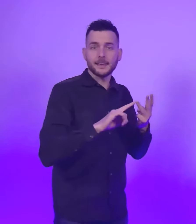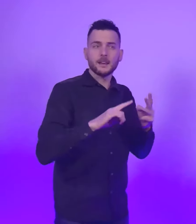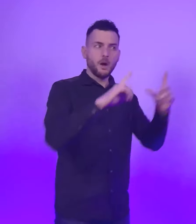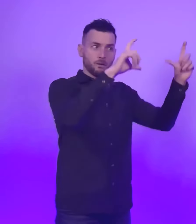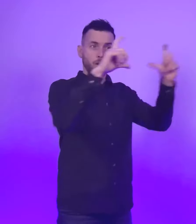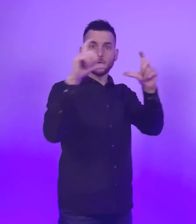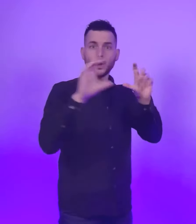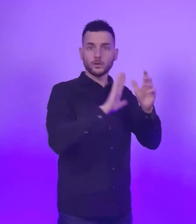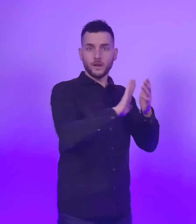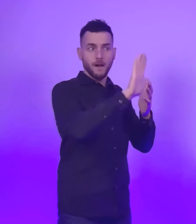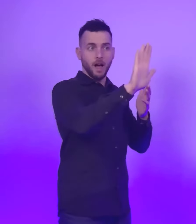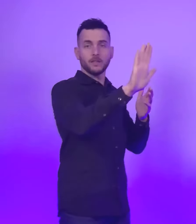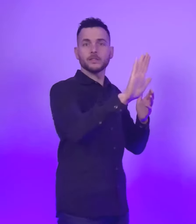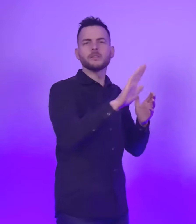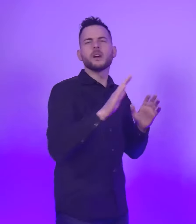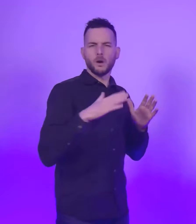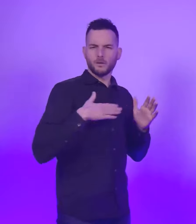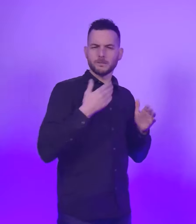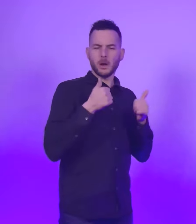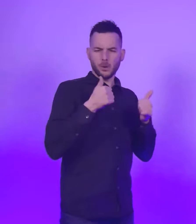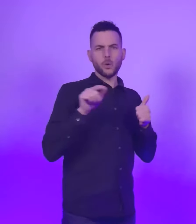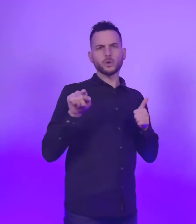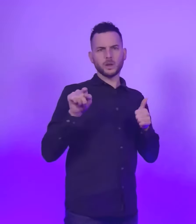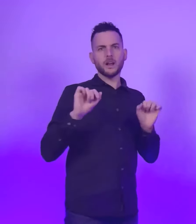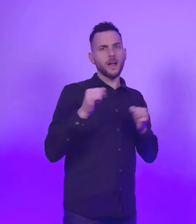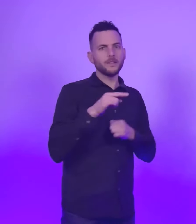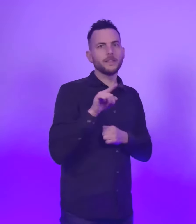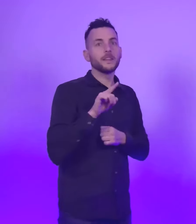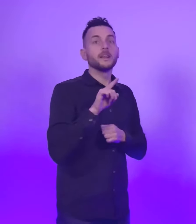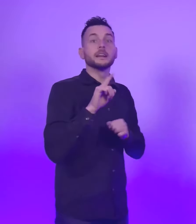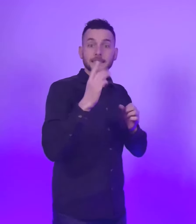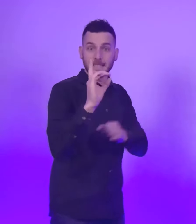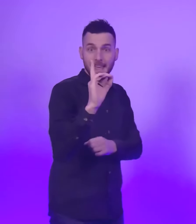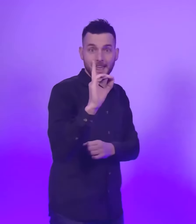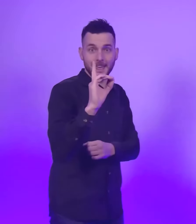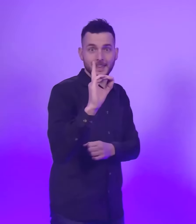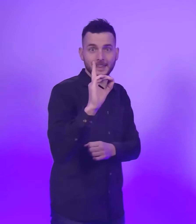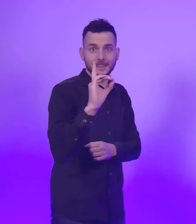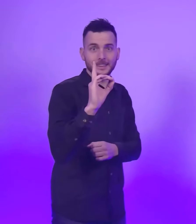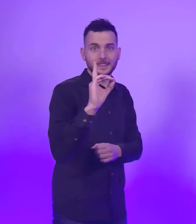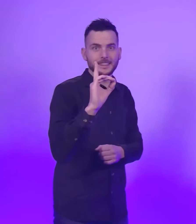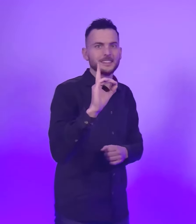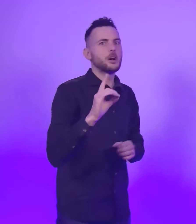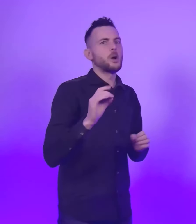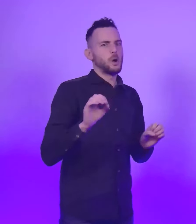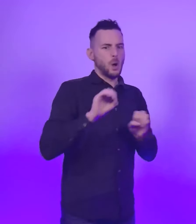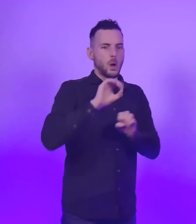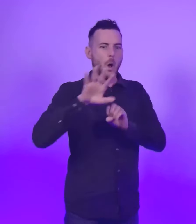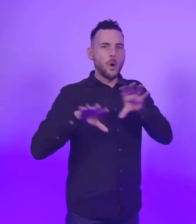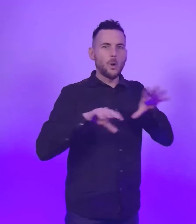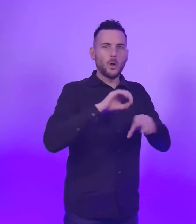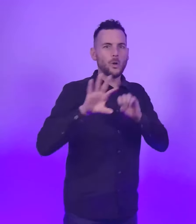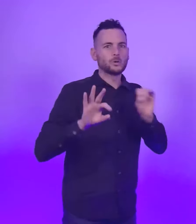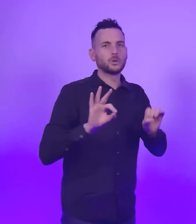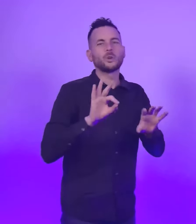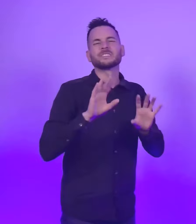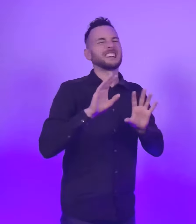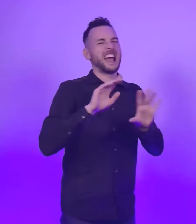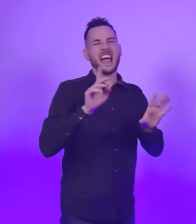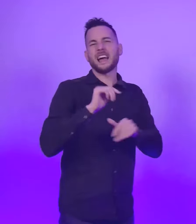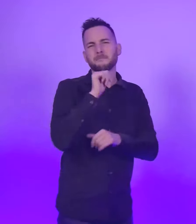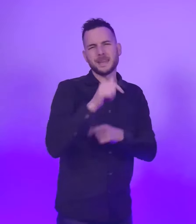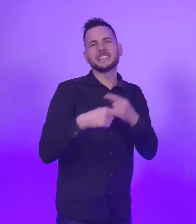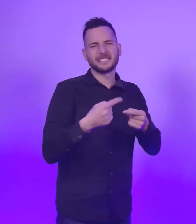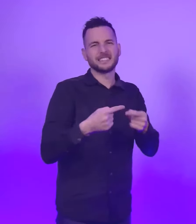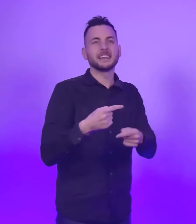ja. Volgens mij ging dat wel oké. Ja, dat volgens mij ook. En D. De grote goocheldruk. Dat gaat wel een beetje ook niet mis. Helemaal lekker.